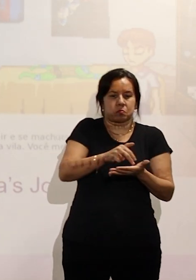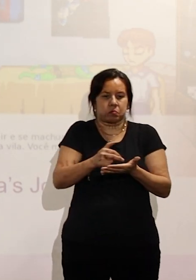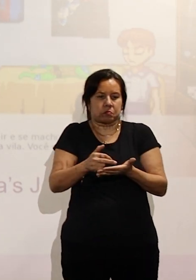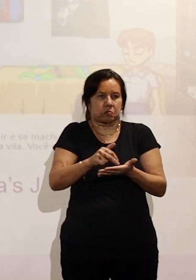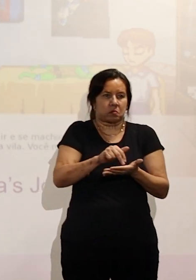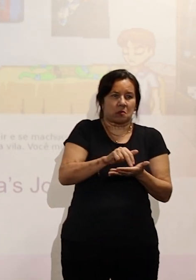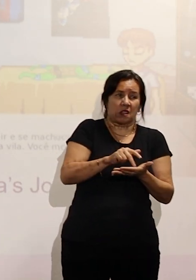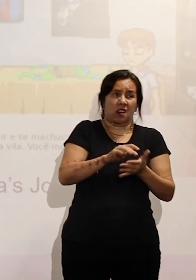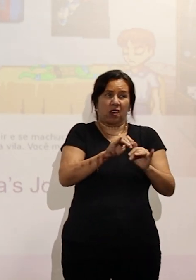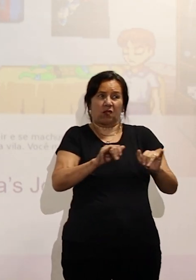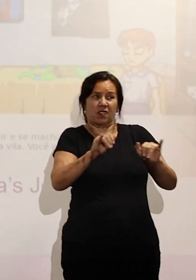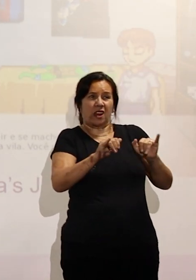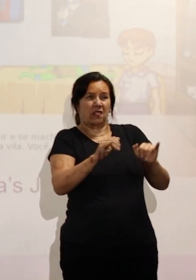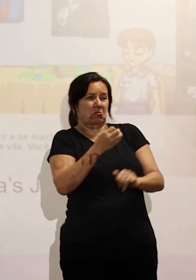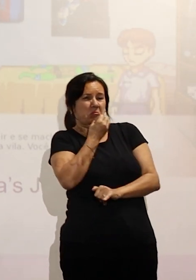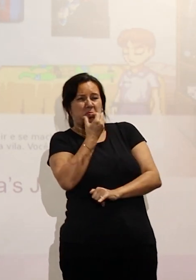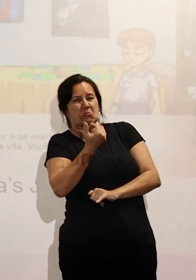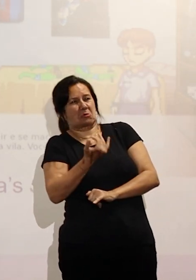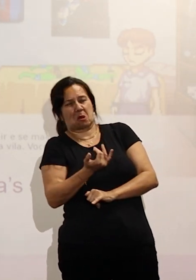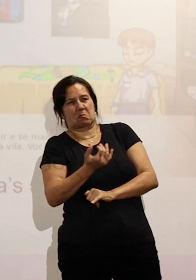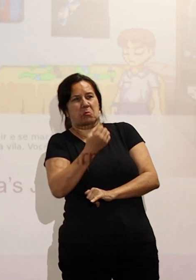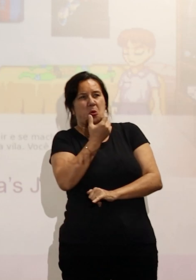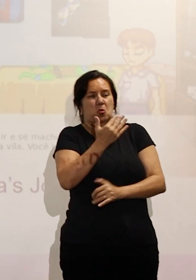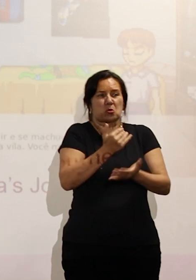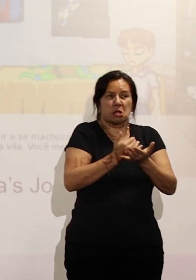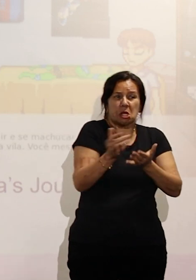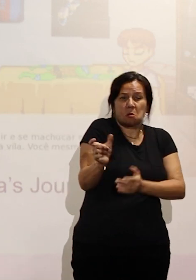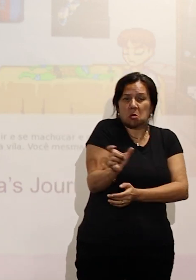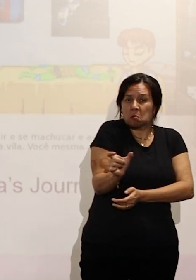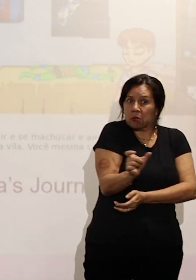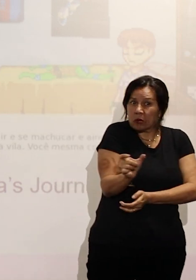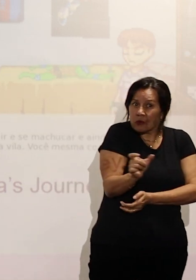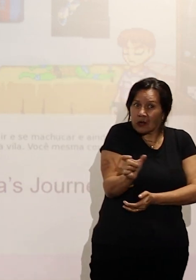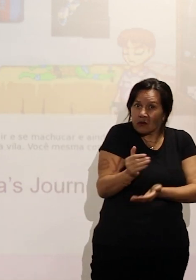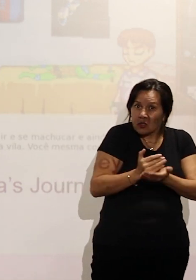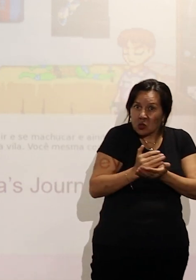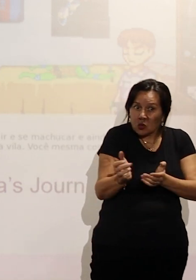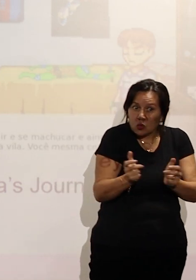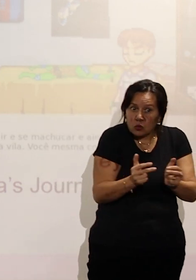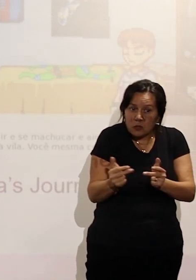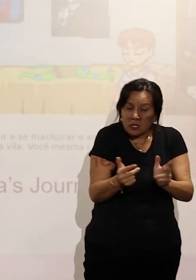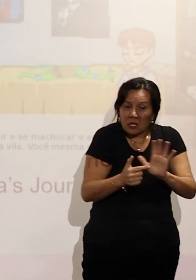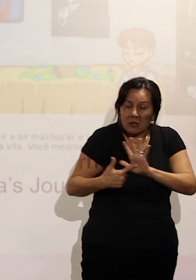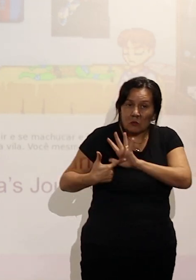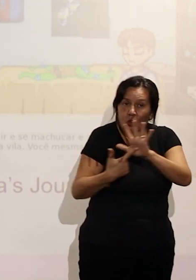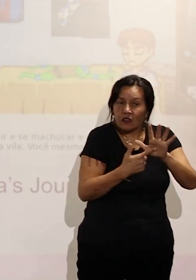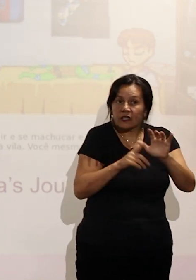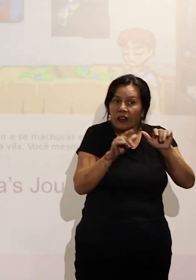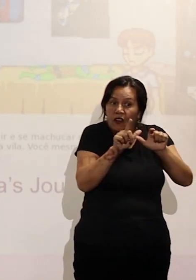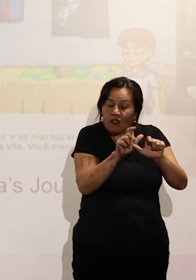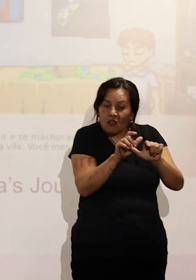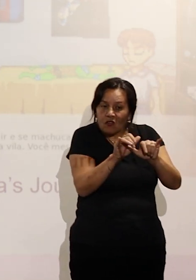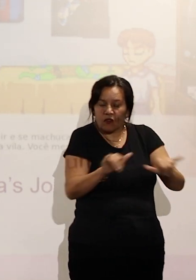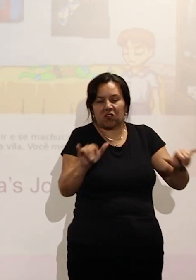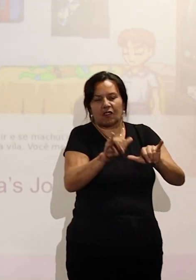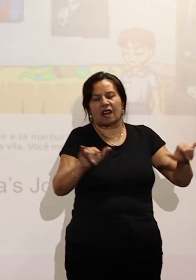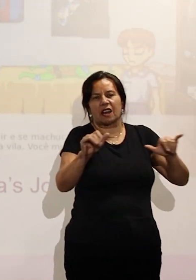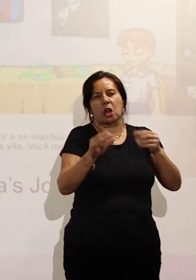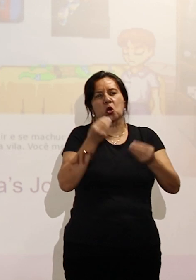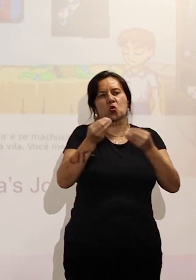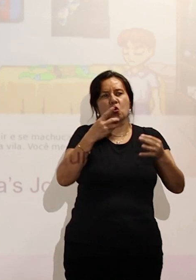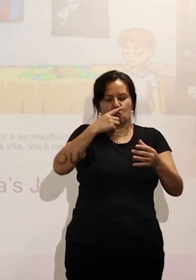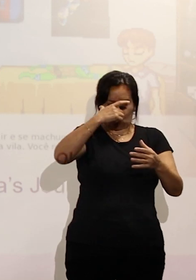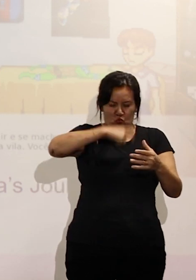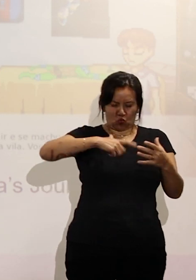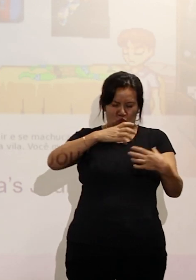que não estava muito bem. Sempre tinha uma frase no começo da batalha que ela indicava, assim, era uma frase que ela dizia indicando como é que estava o estado